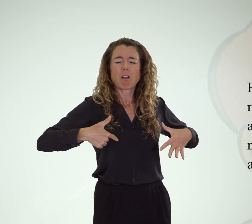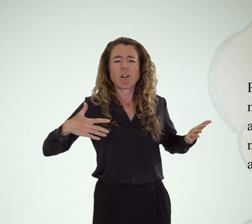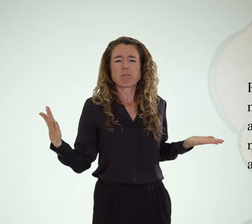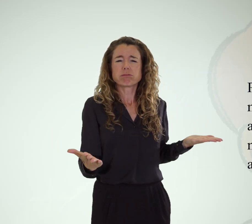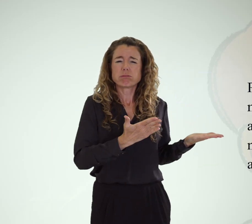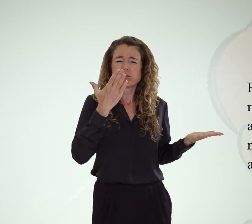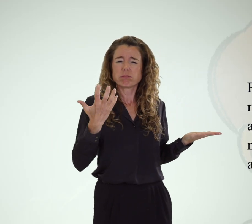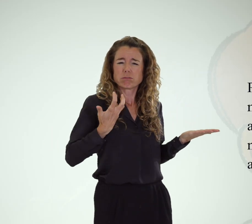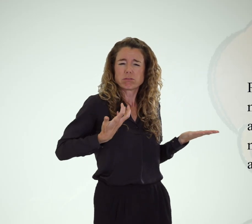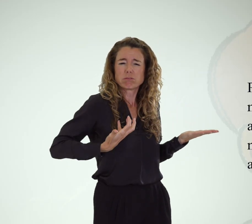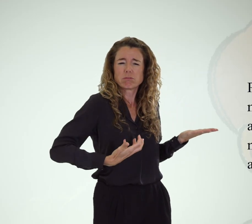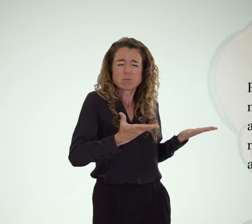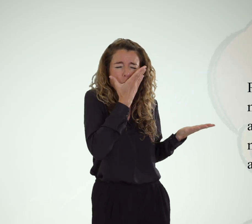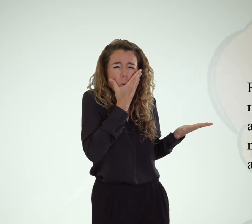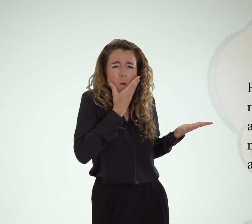aussi beaux qu'une seule de ces fleurs.